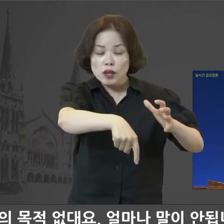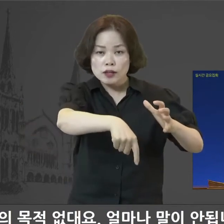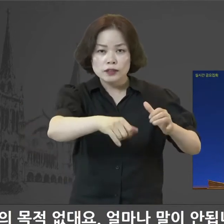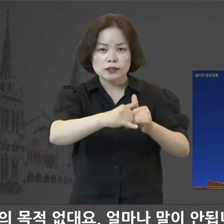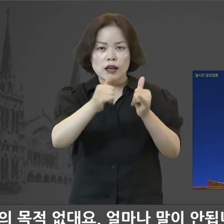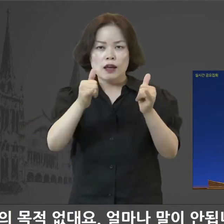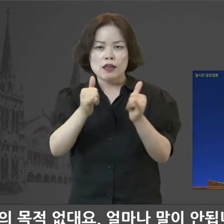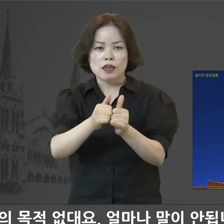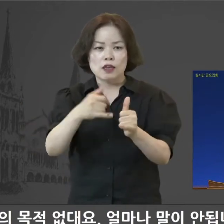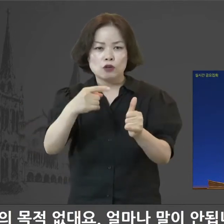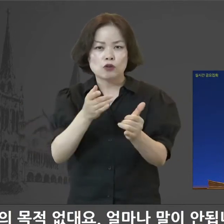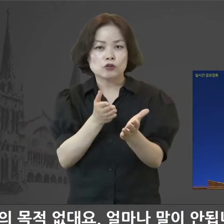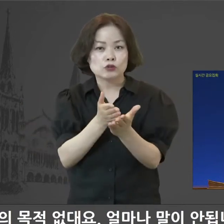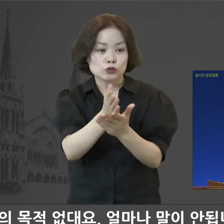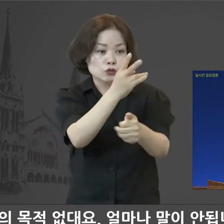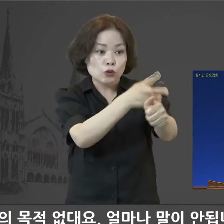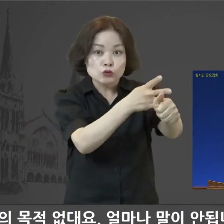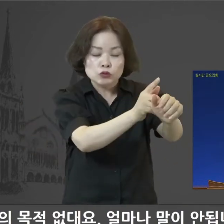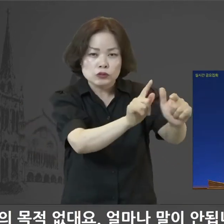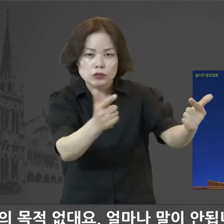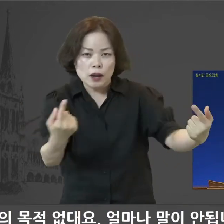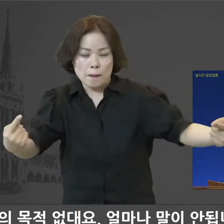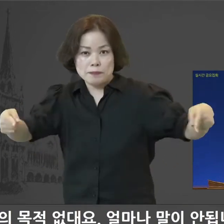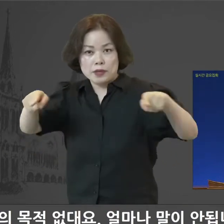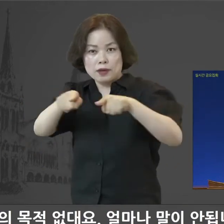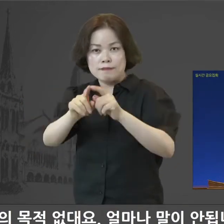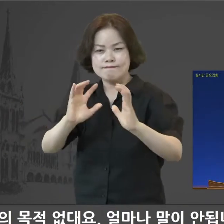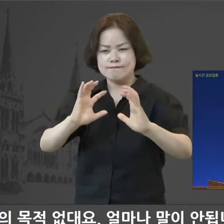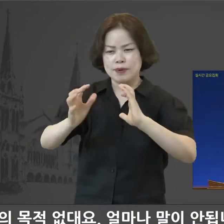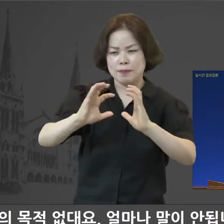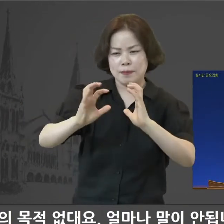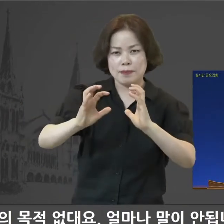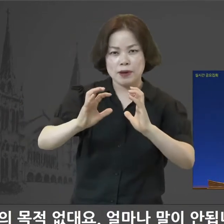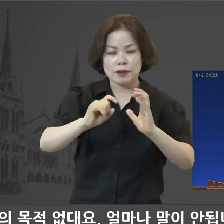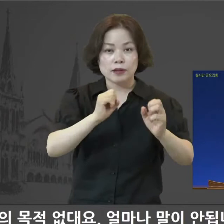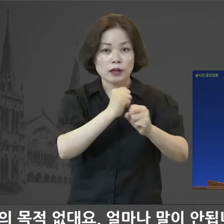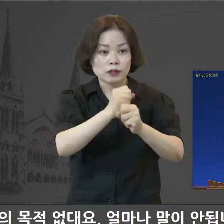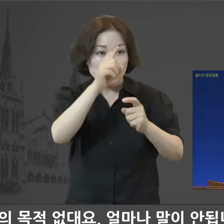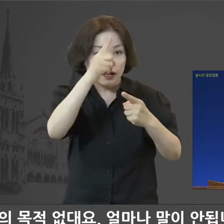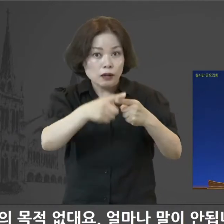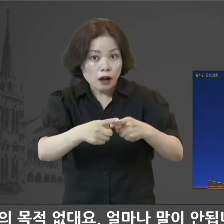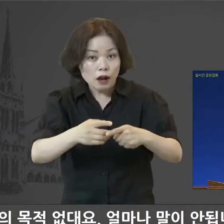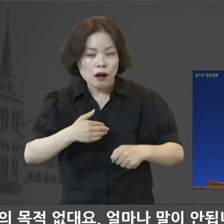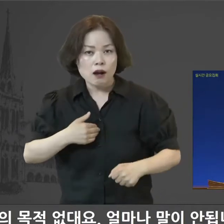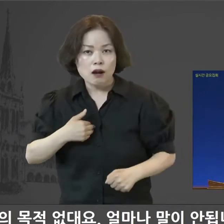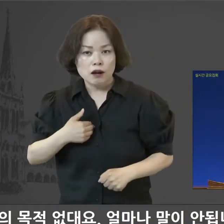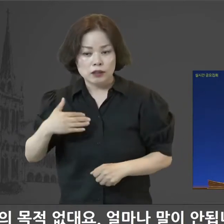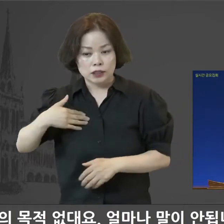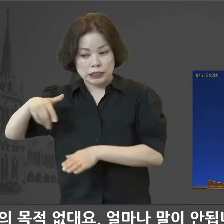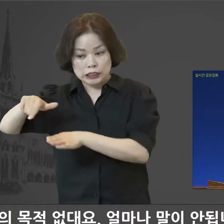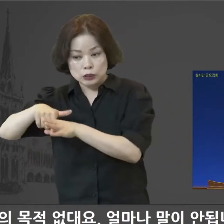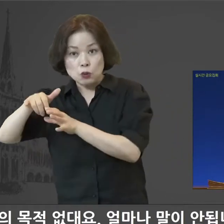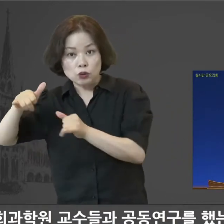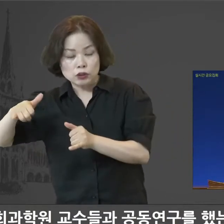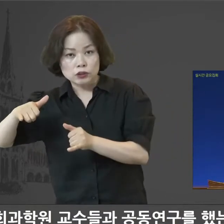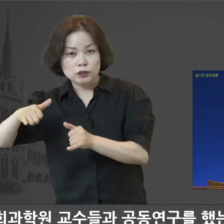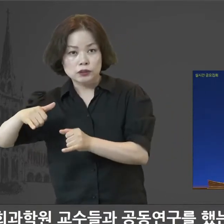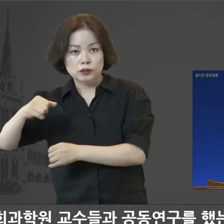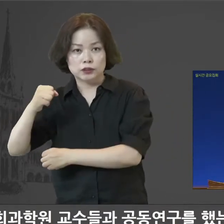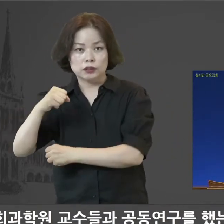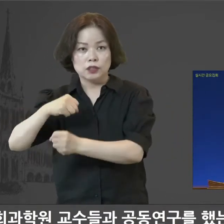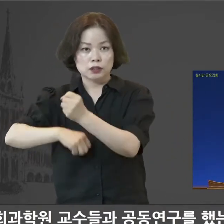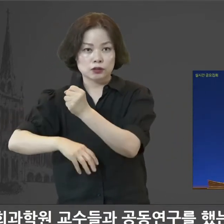교수들하고 공동 연구할 때 같이 참여도 하고 그랬었는데 그때 충격을 받았어요. 제가 기독교인이고 이렇게 제 본색을